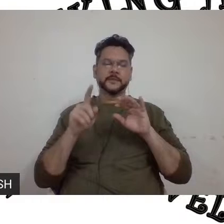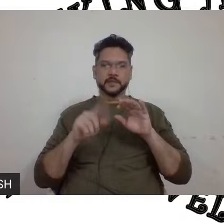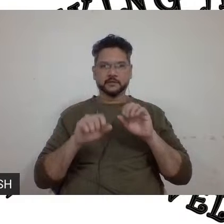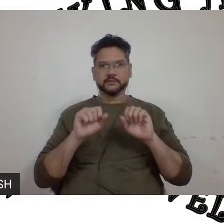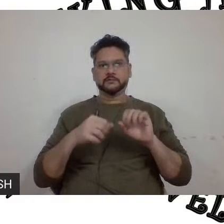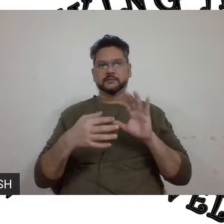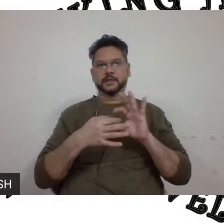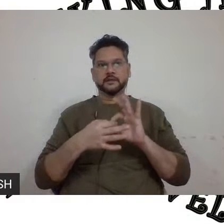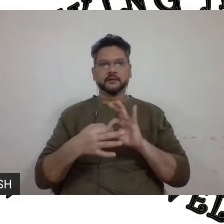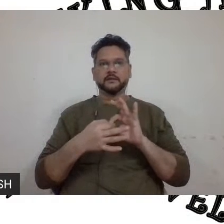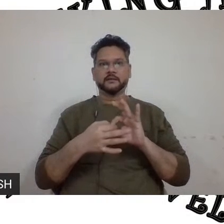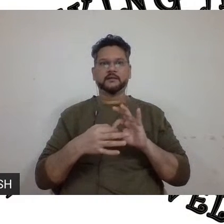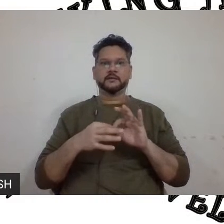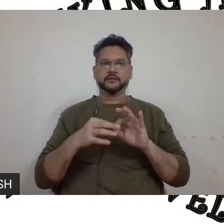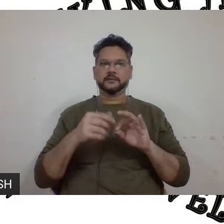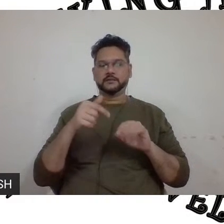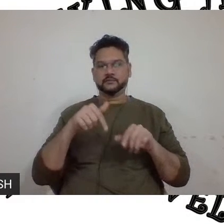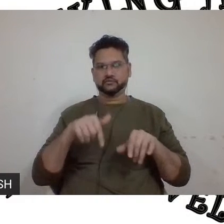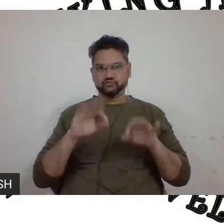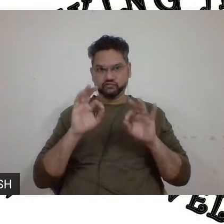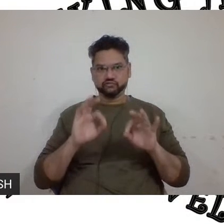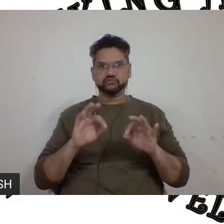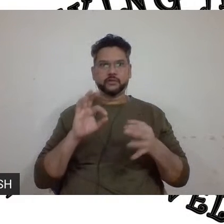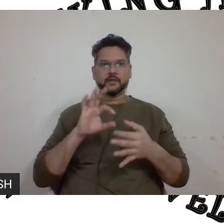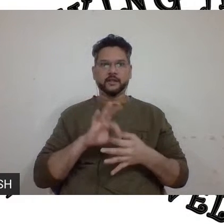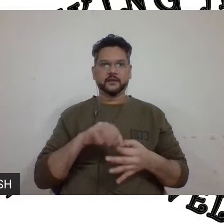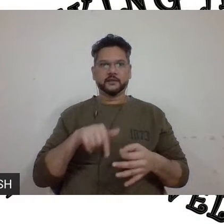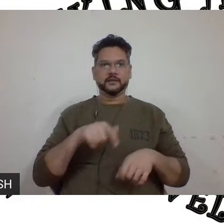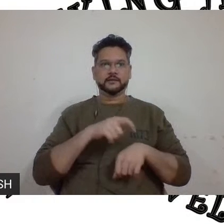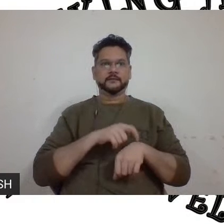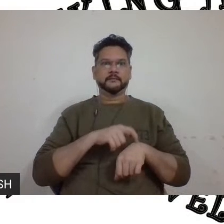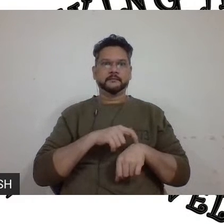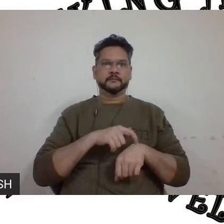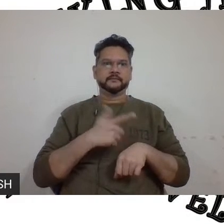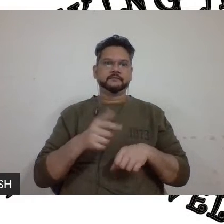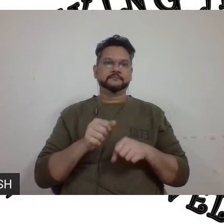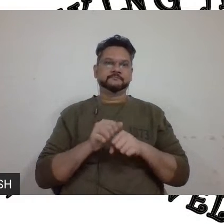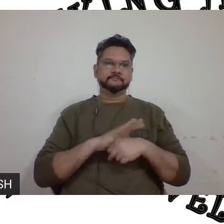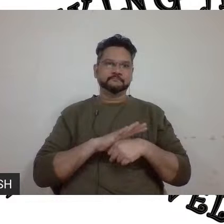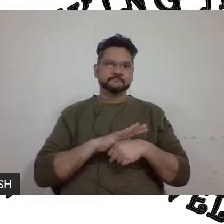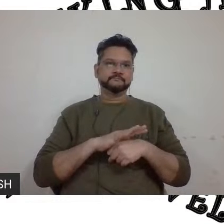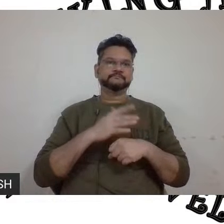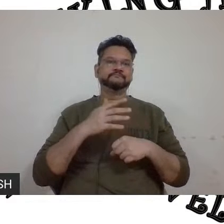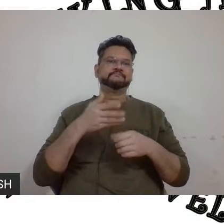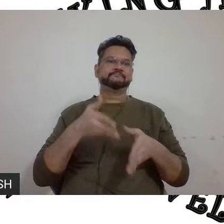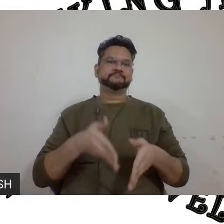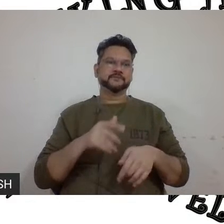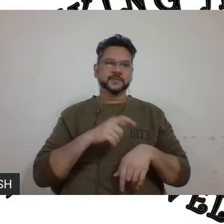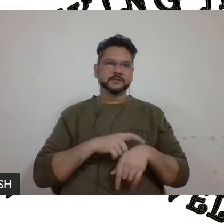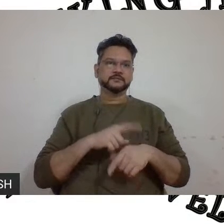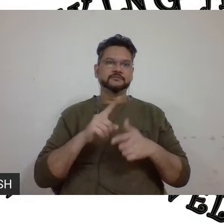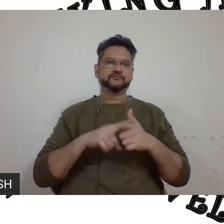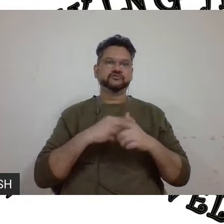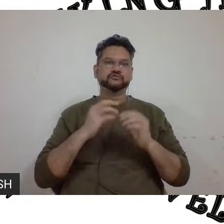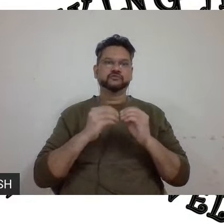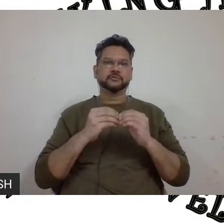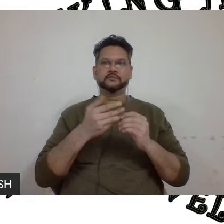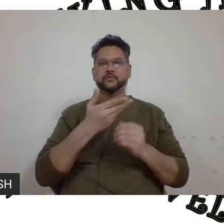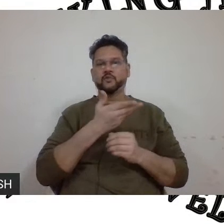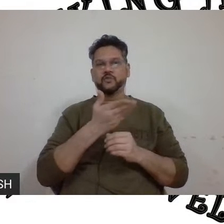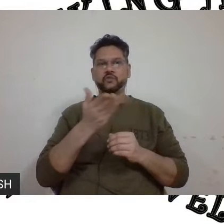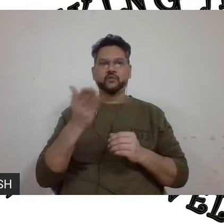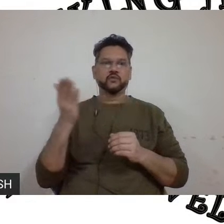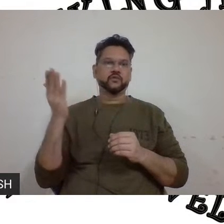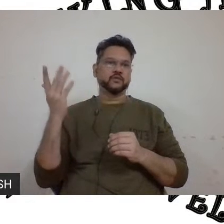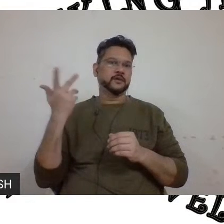पेंडेमिक और जहां रिसेशन और जॉब्स को खतरा चल रहा है सभी के लिए, वहां पर्सन